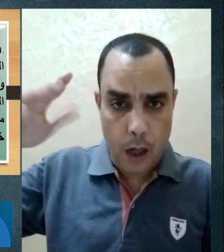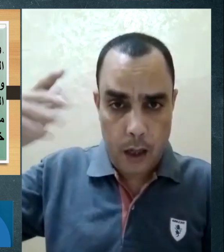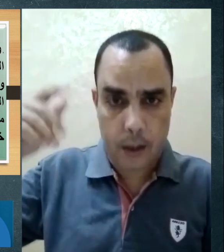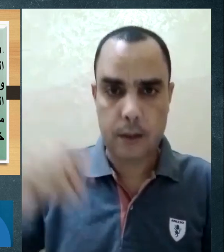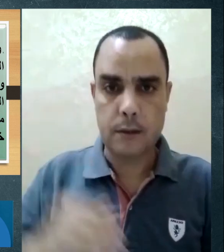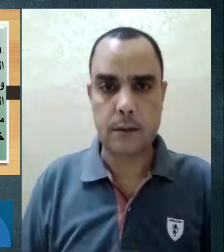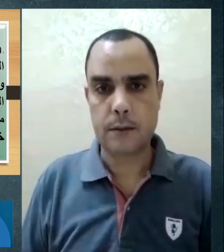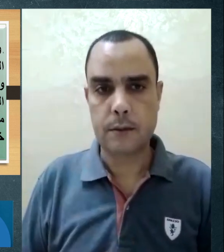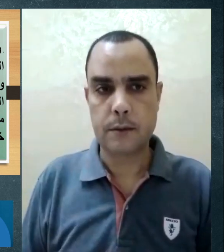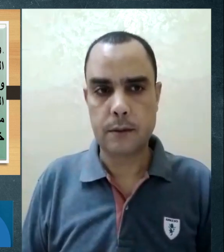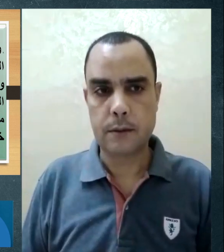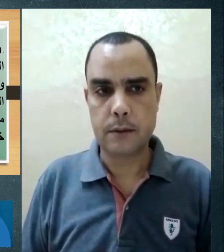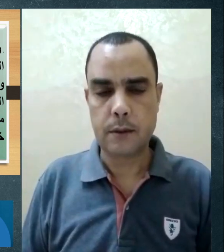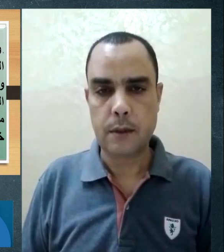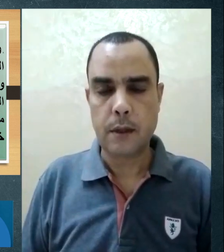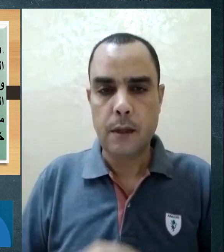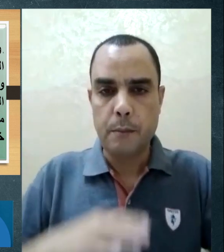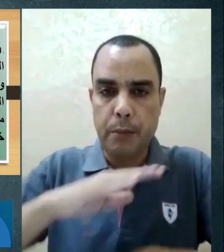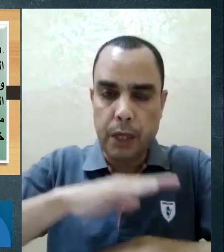المراهق